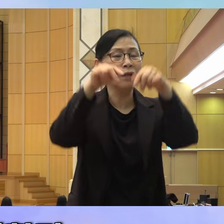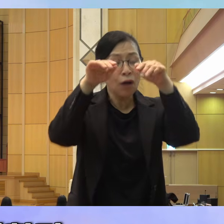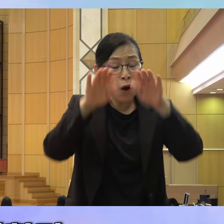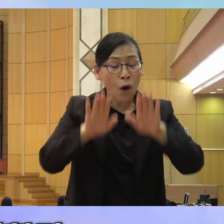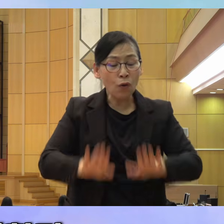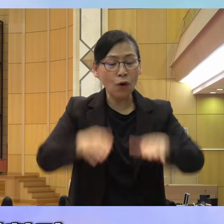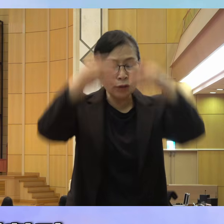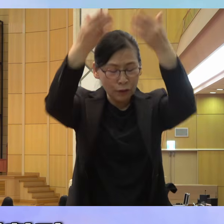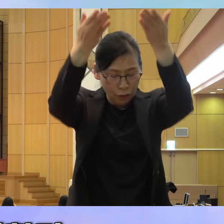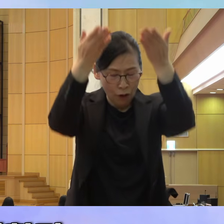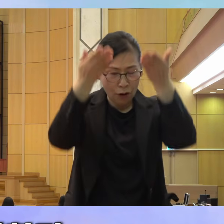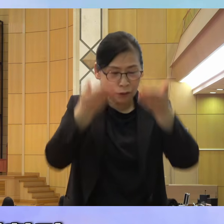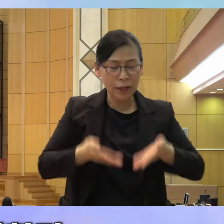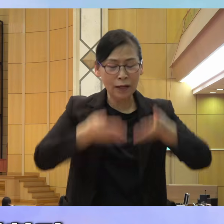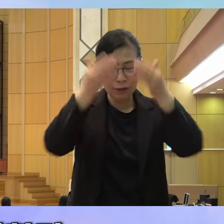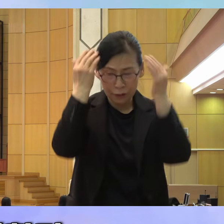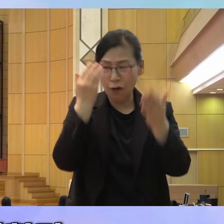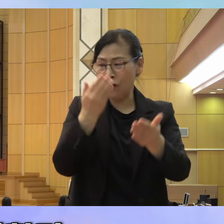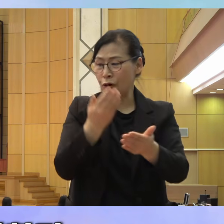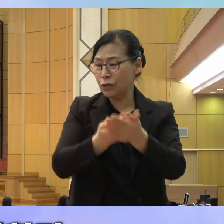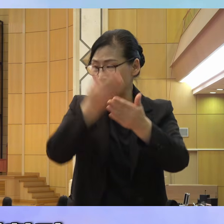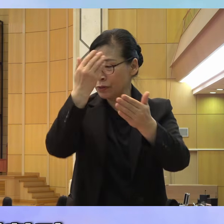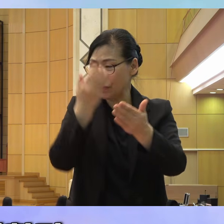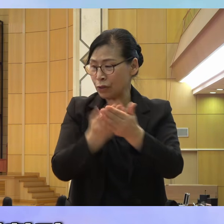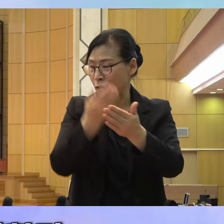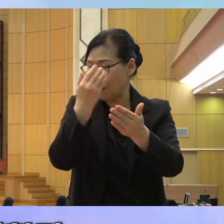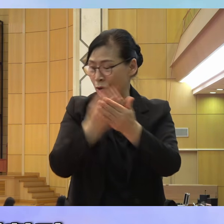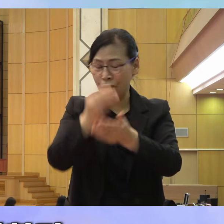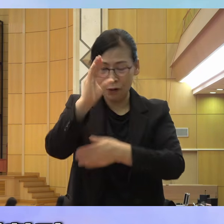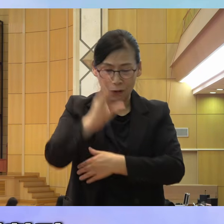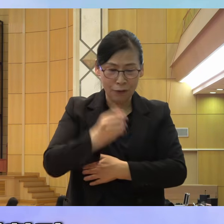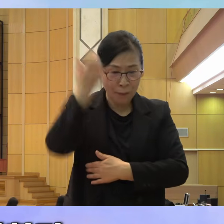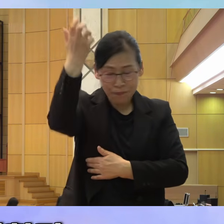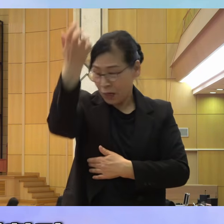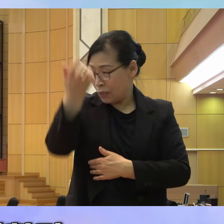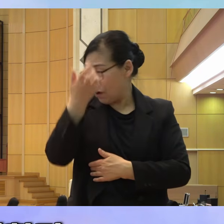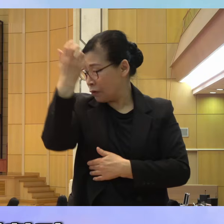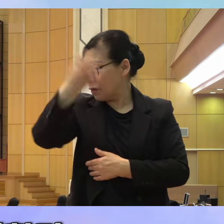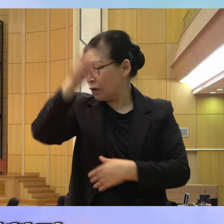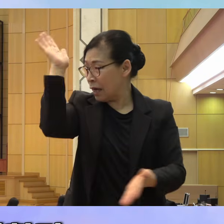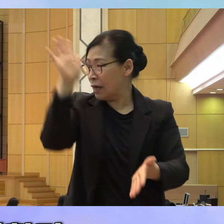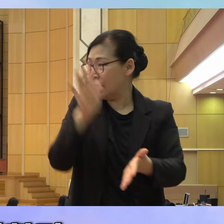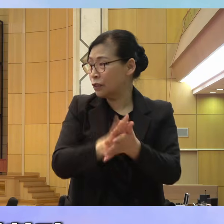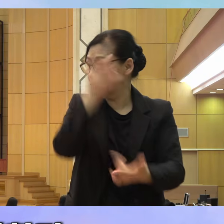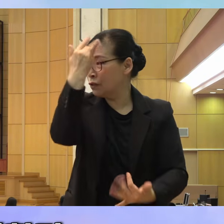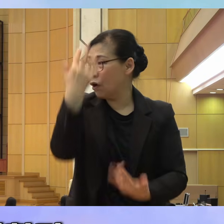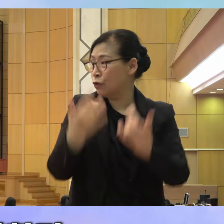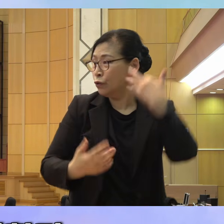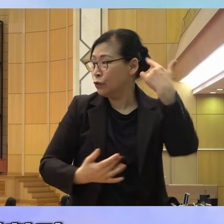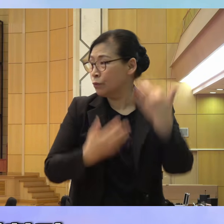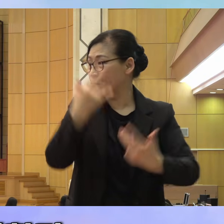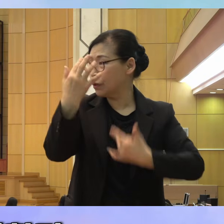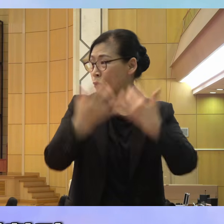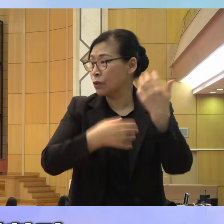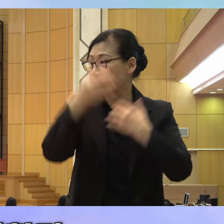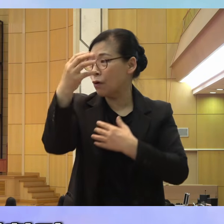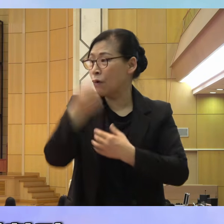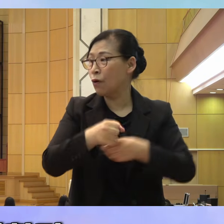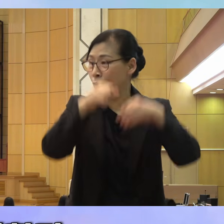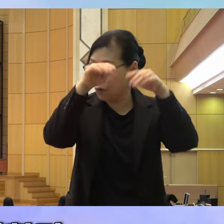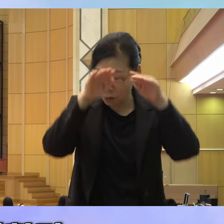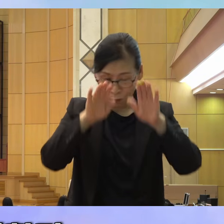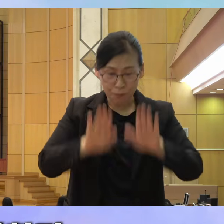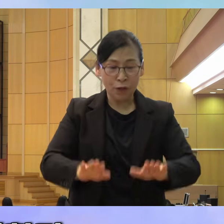은사들을 오늘도 내려 줍소서. 성령의 뜨거운 불길로서